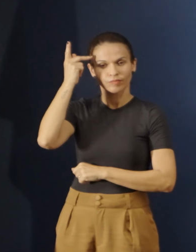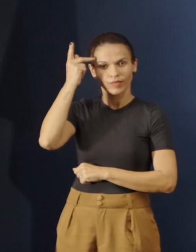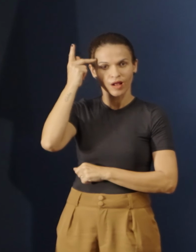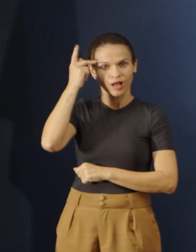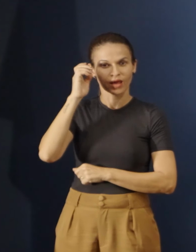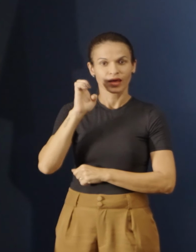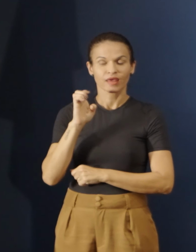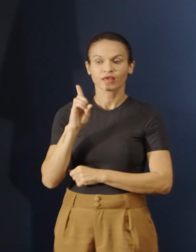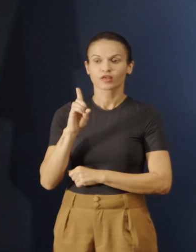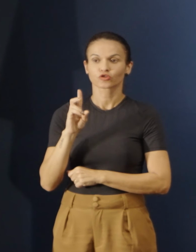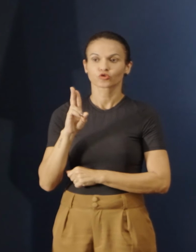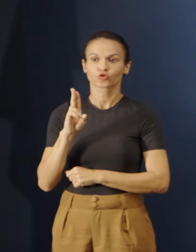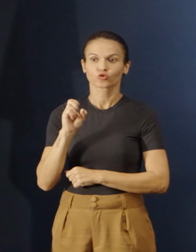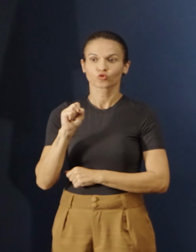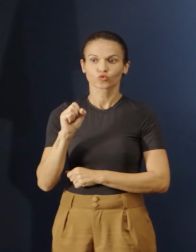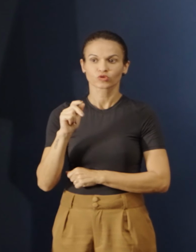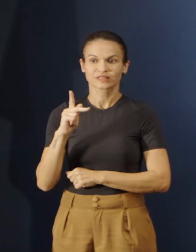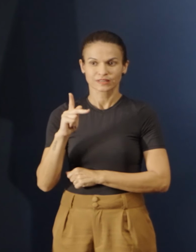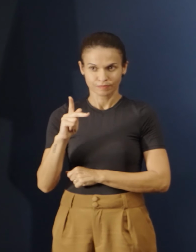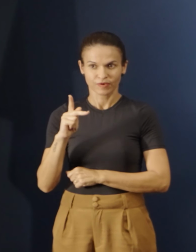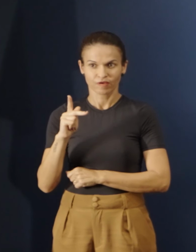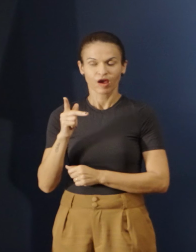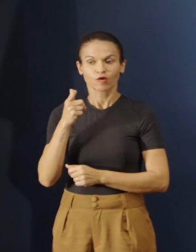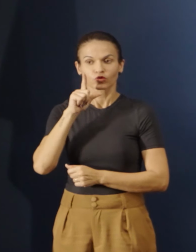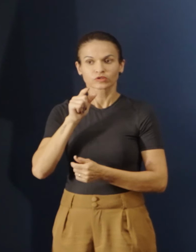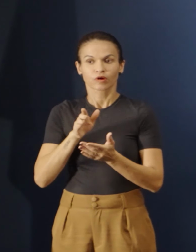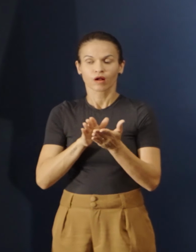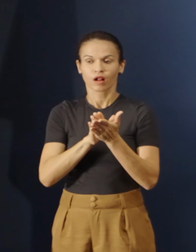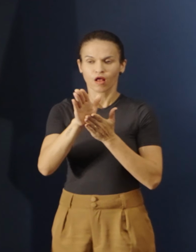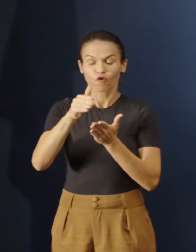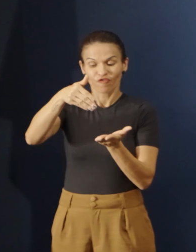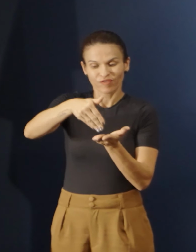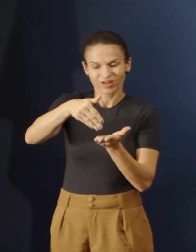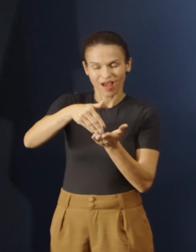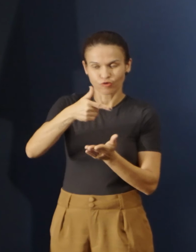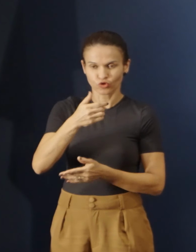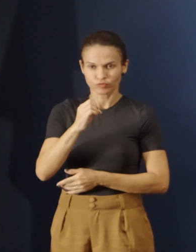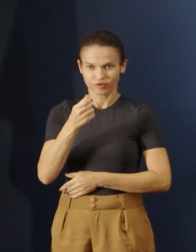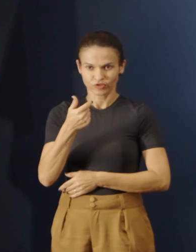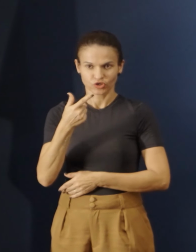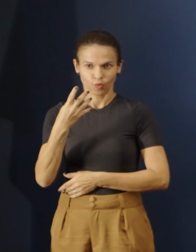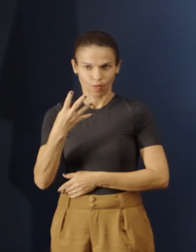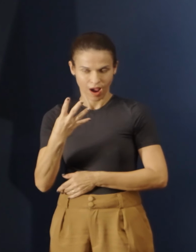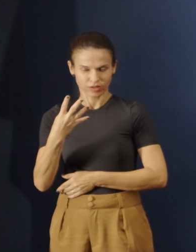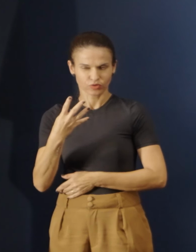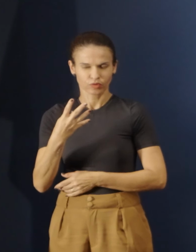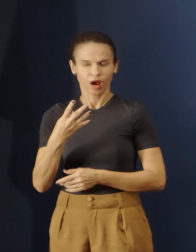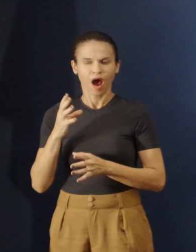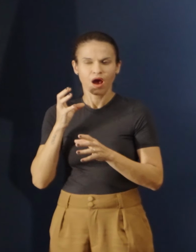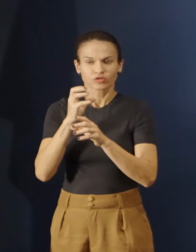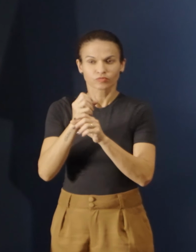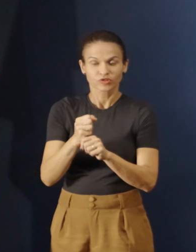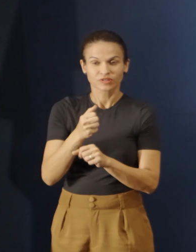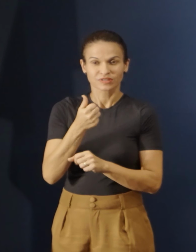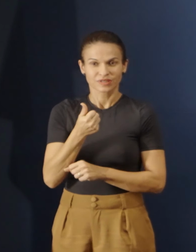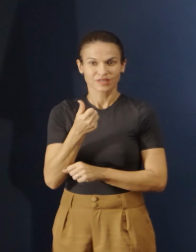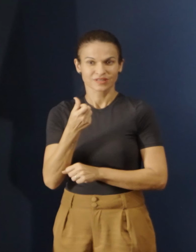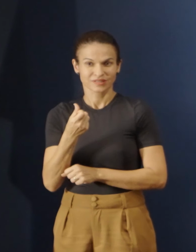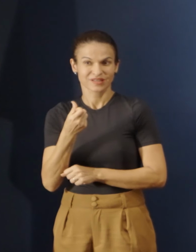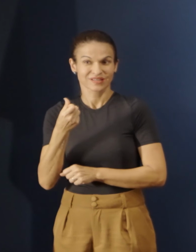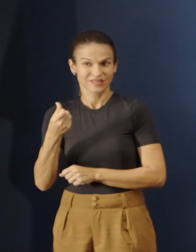Indústria vai conseguir lançar até o final desse ano, 2024. Então são 176 cartas entre